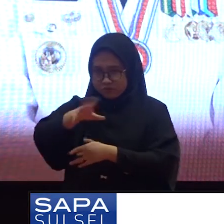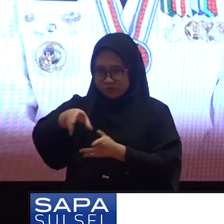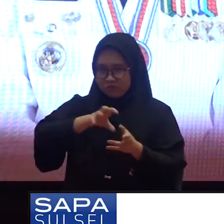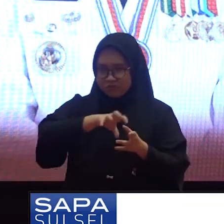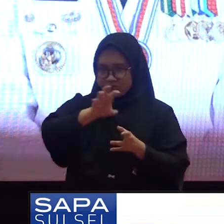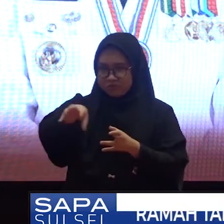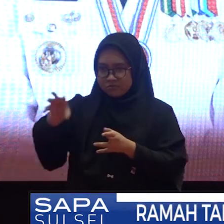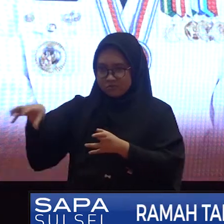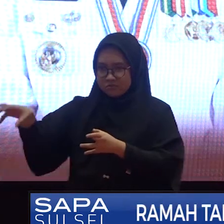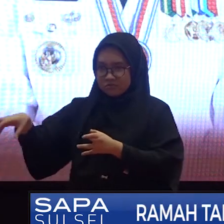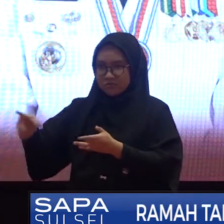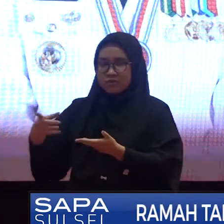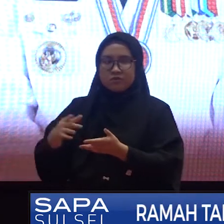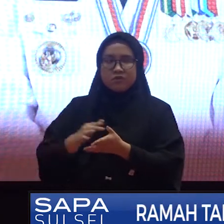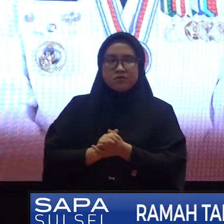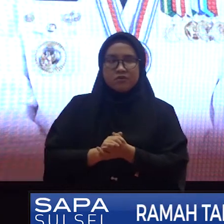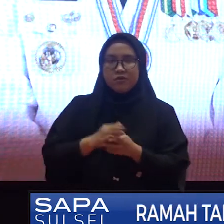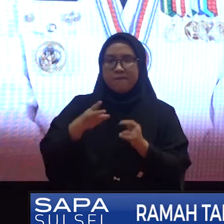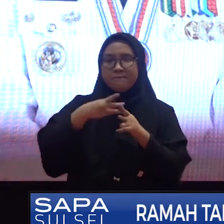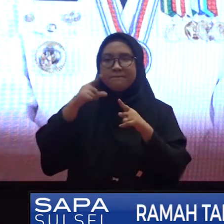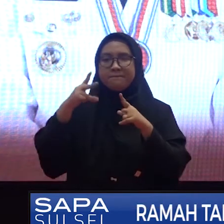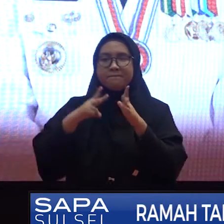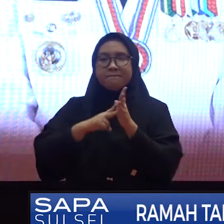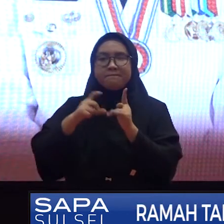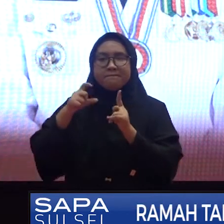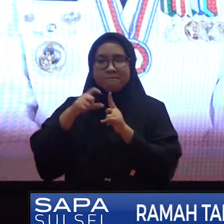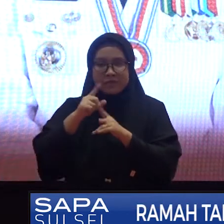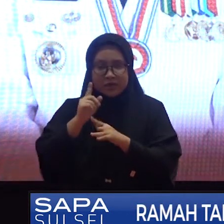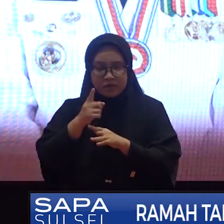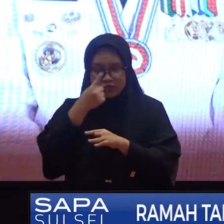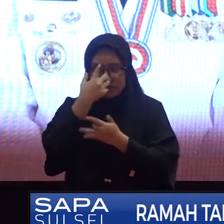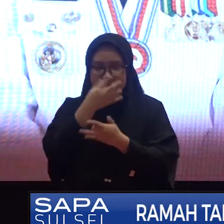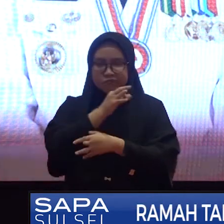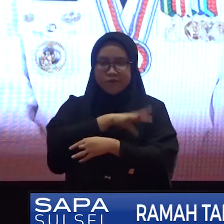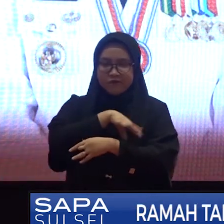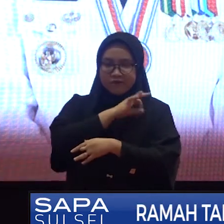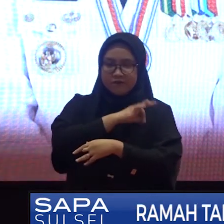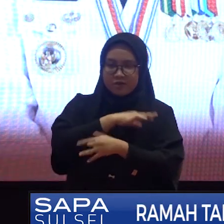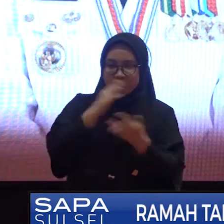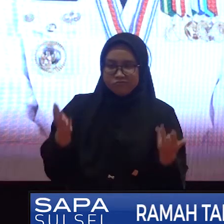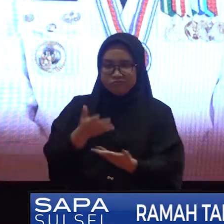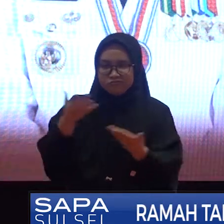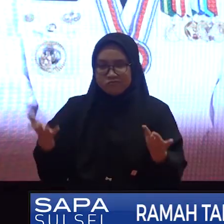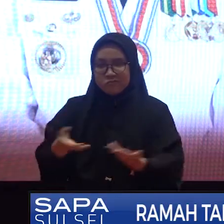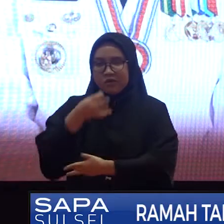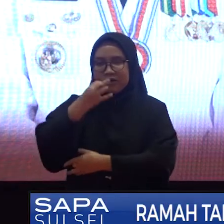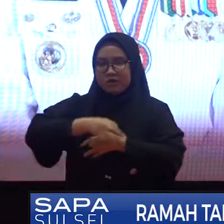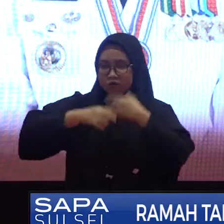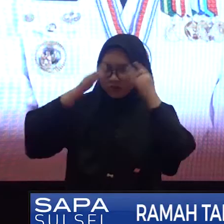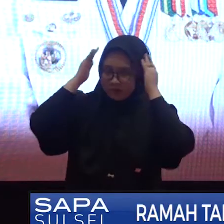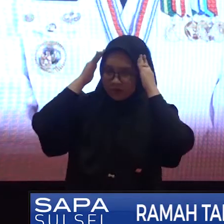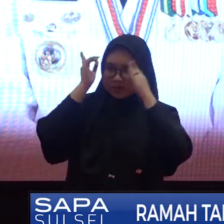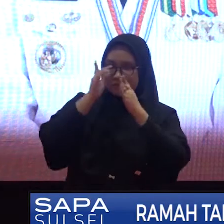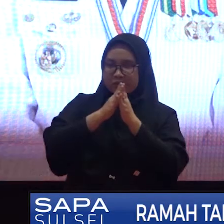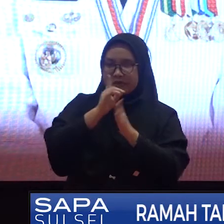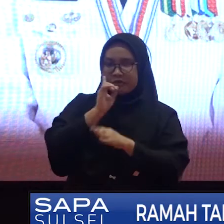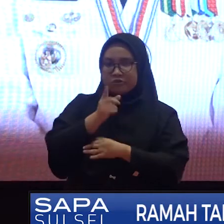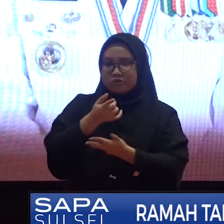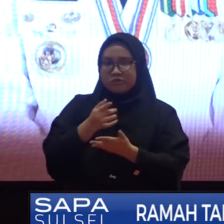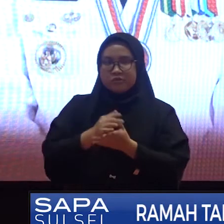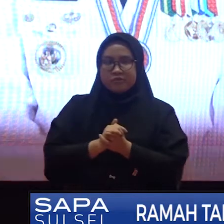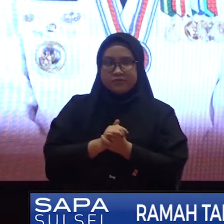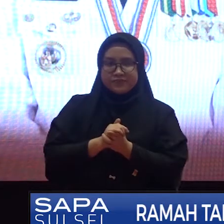kabupaten kota m-erebranding kotanya dengan hal-hal yang lebih produktif maka kota Makassar merebranding kota Makassar